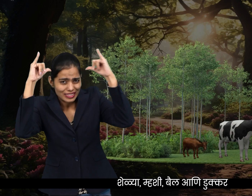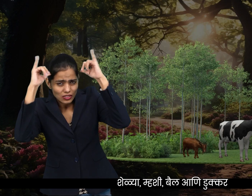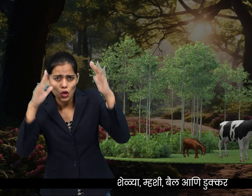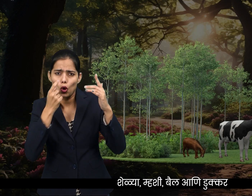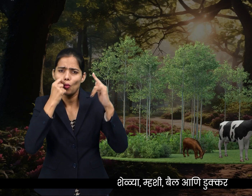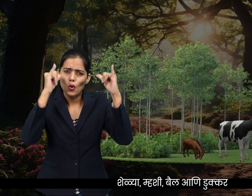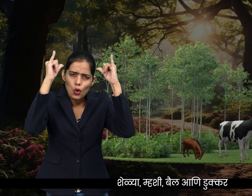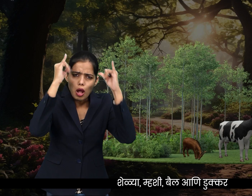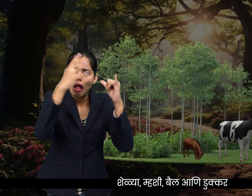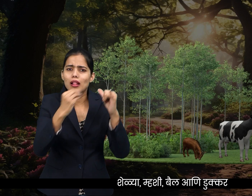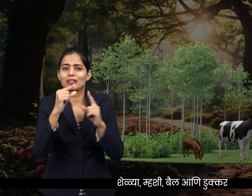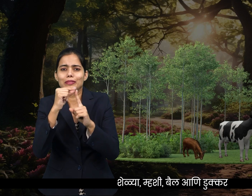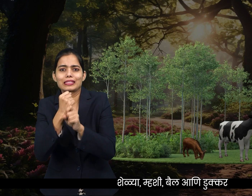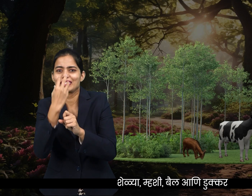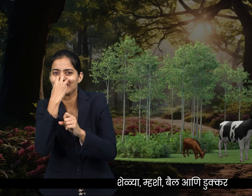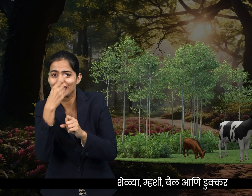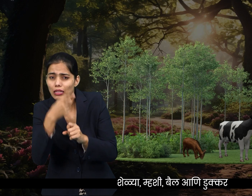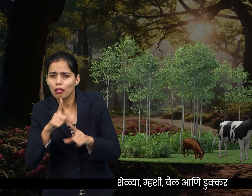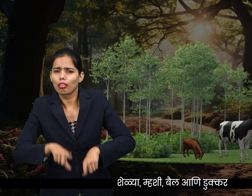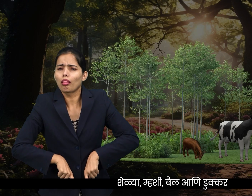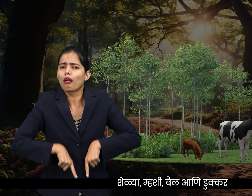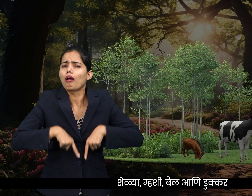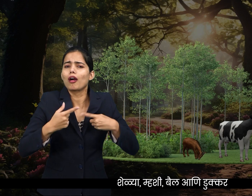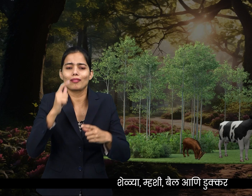शेळ्या, म्हशी, बैल आणि डुक्कर